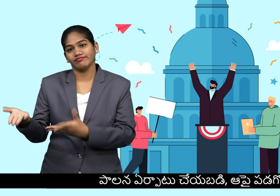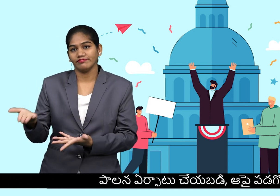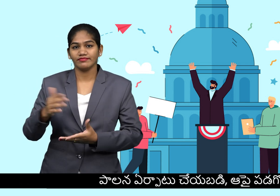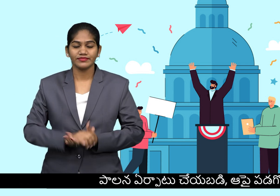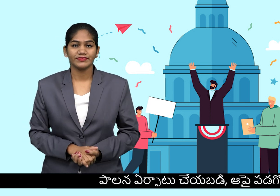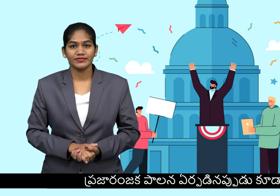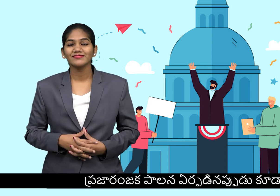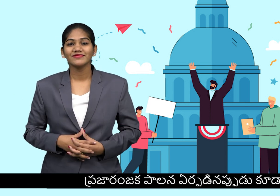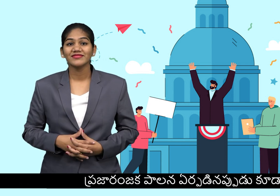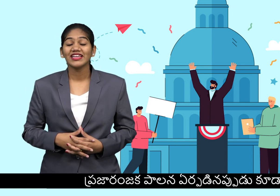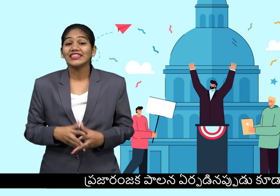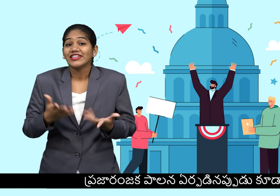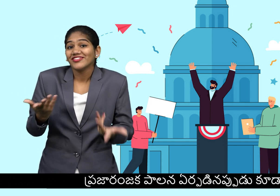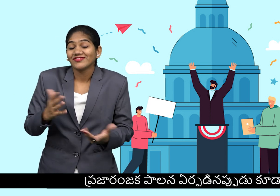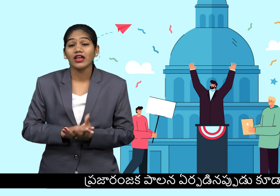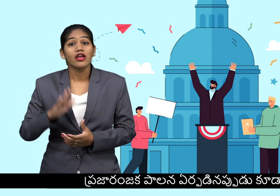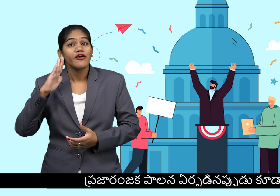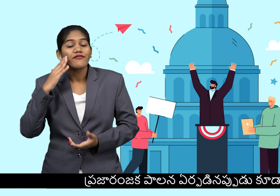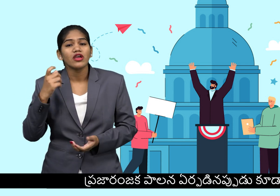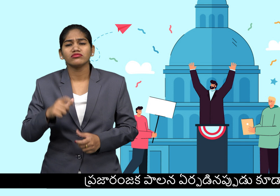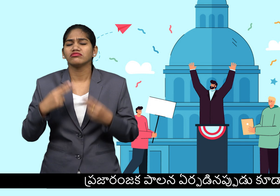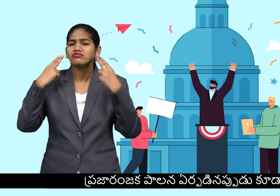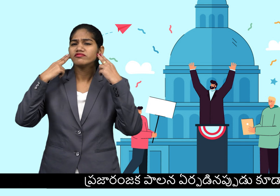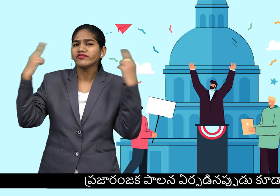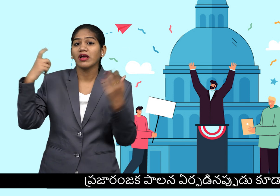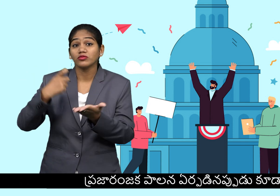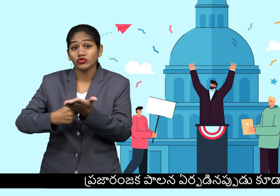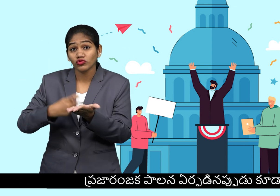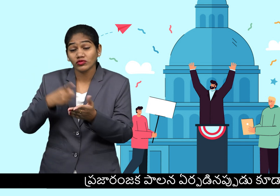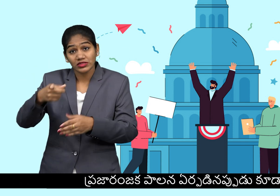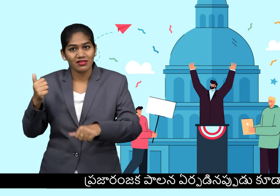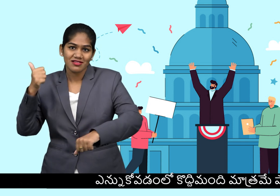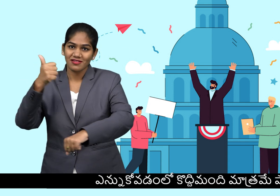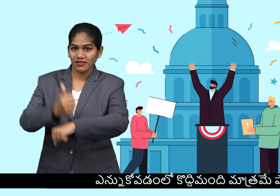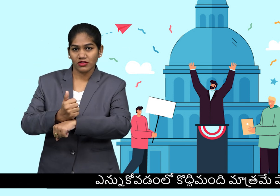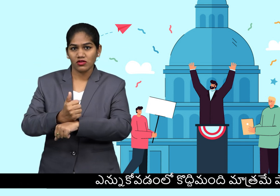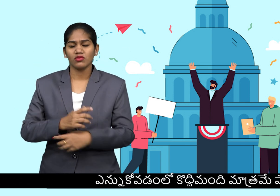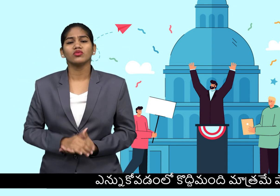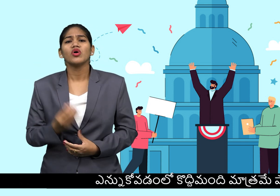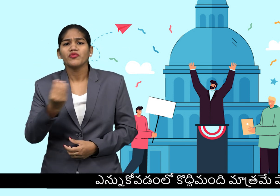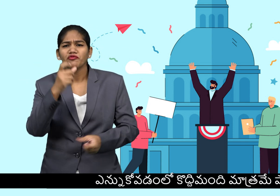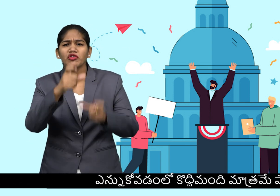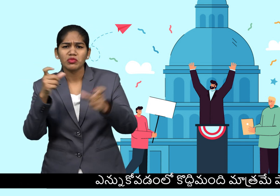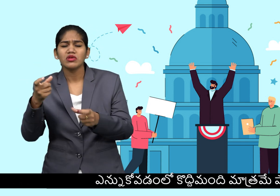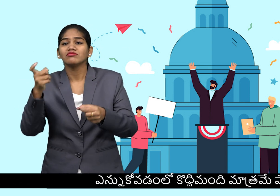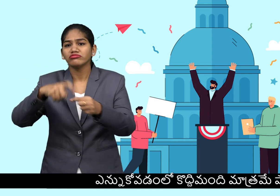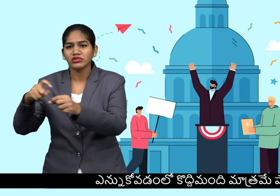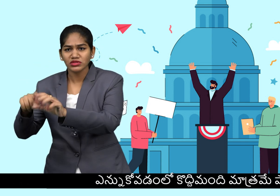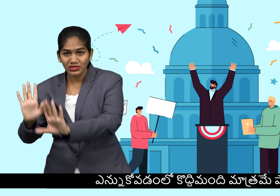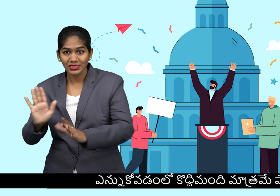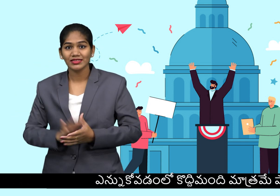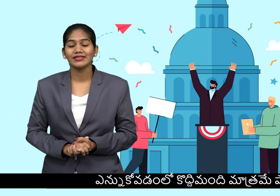పడగొట్టబడింది. ప్రజారంజక పాలన ఏర్పడినప్పుడు కూడా పాలకులను ఎన్నుకోవడంలో కొద్దిమంది